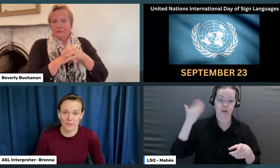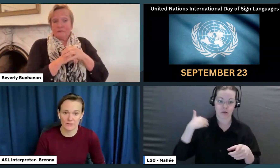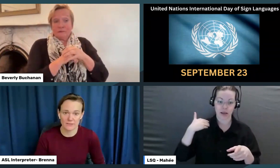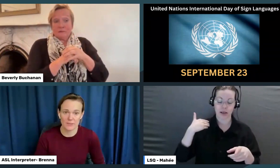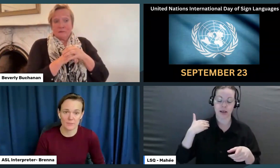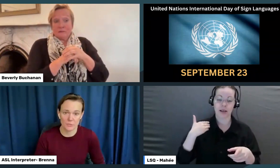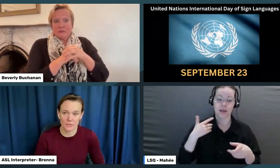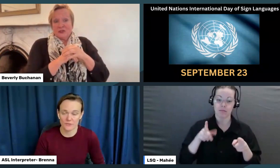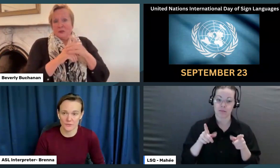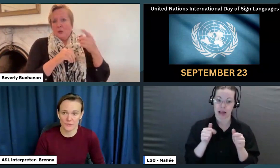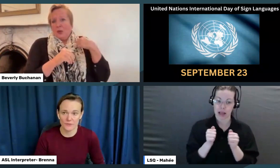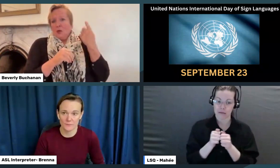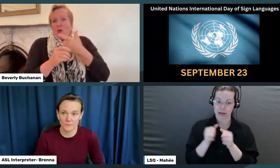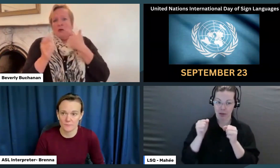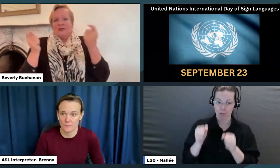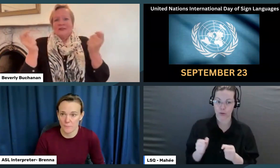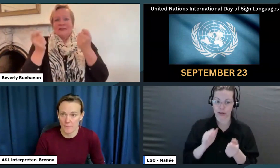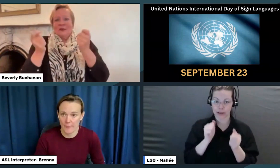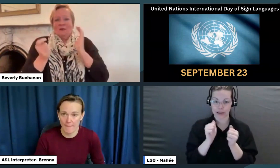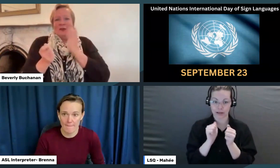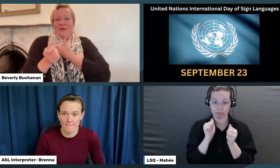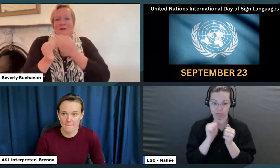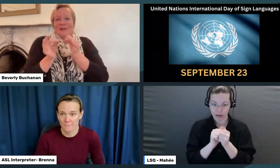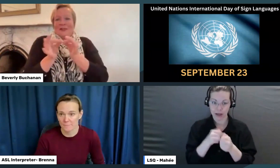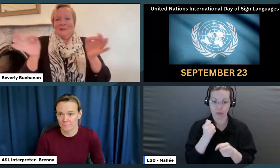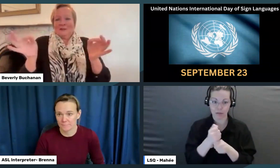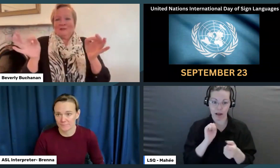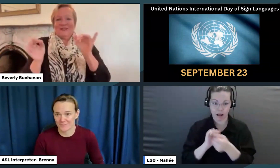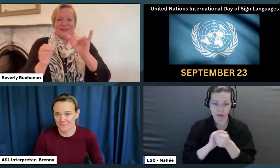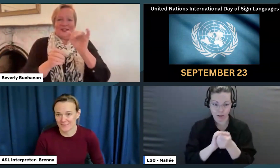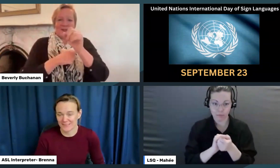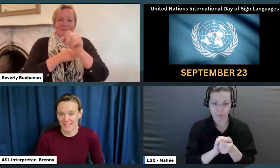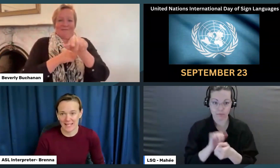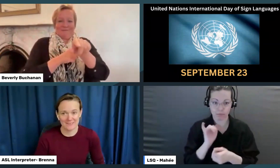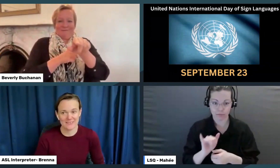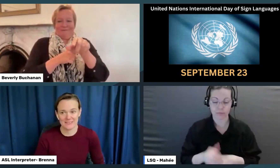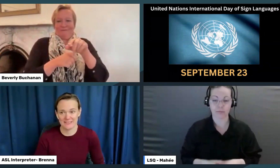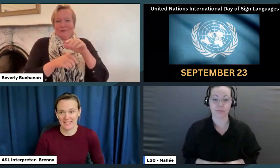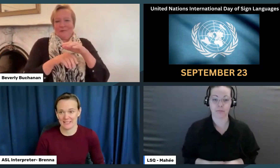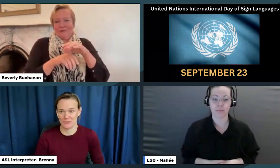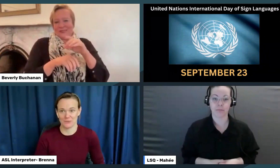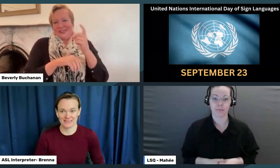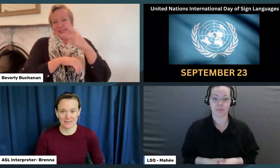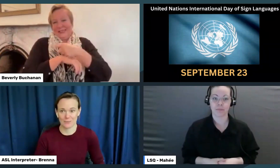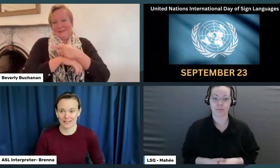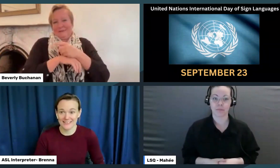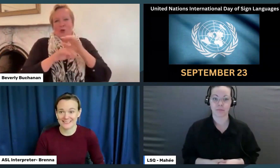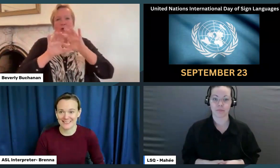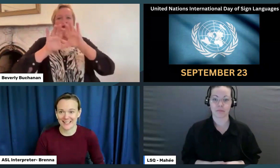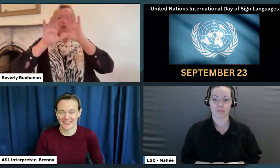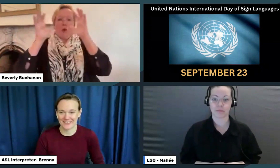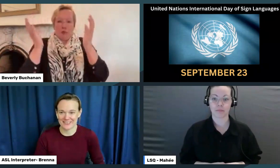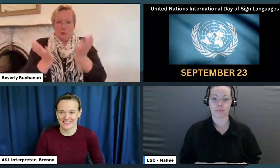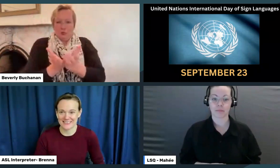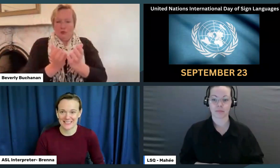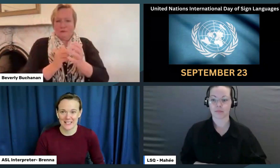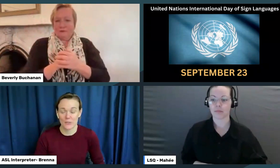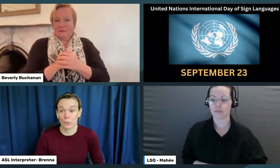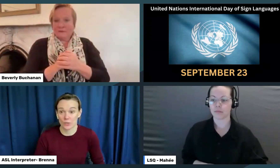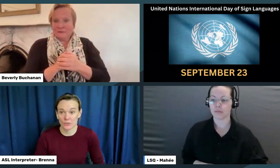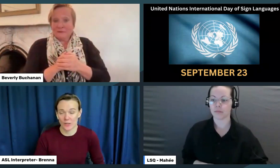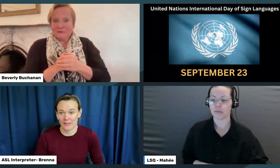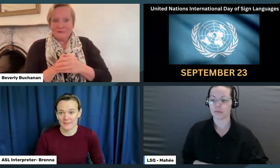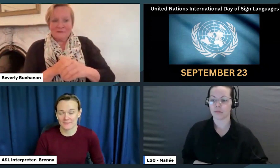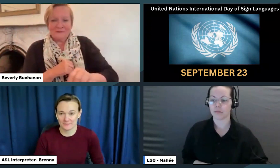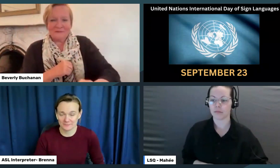signes. C'est une journée internationale, c'est le 23 septembre. Et donc, c'est la journée pour justement célébrer les langues de signes